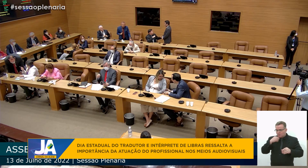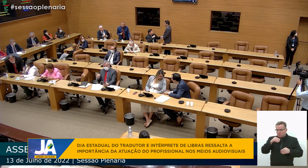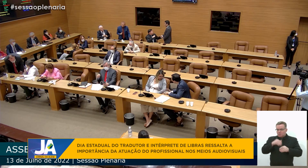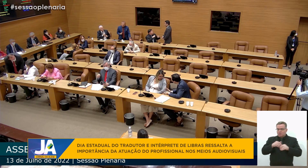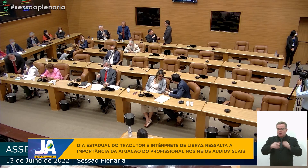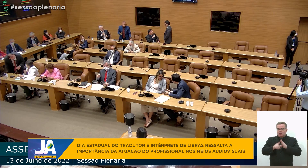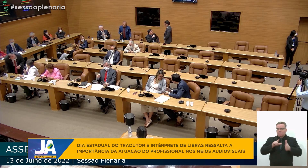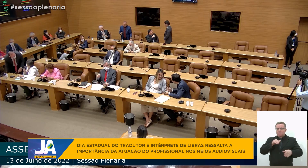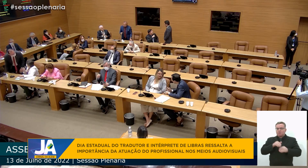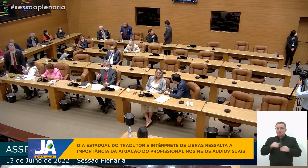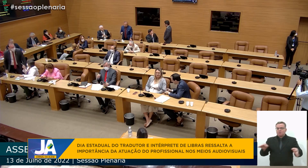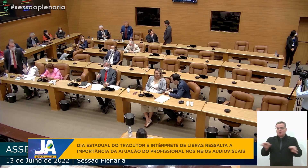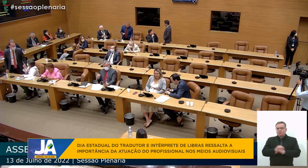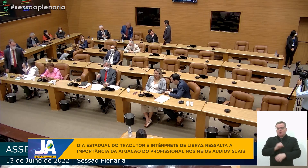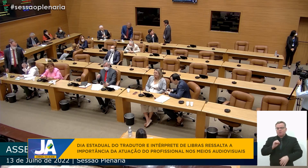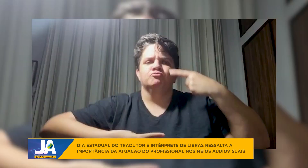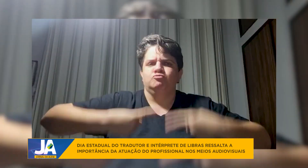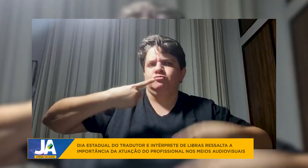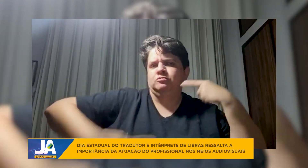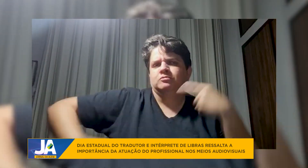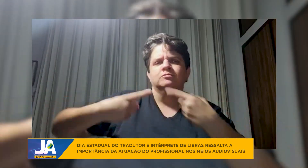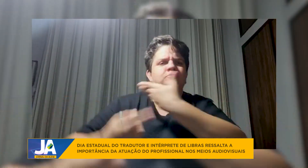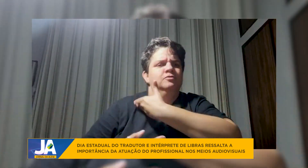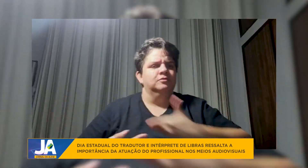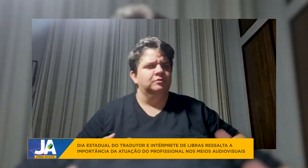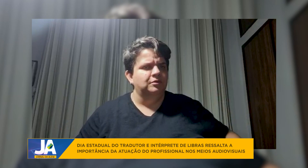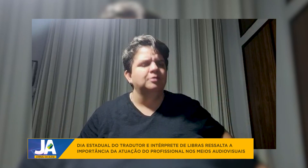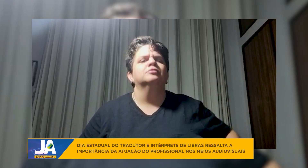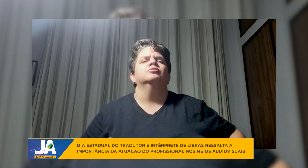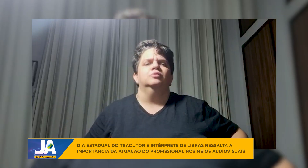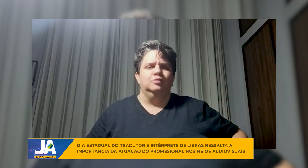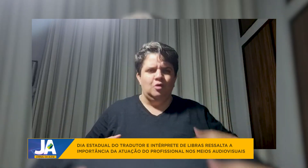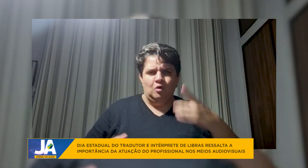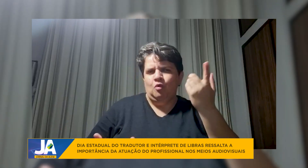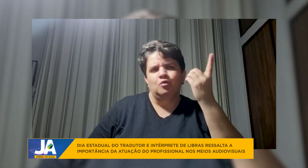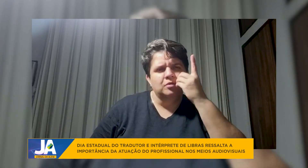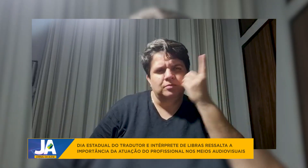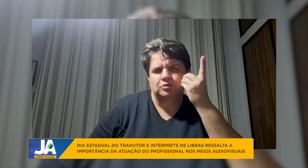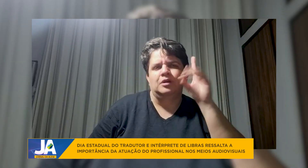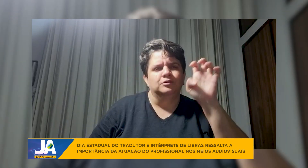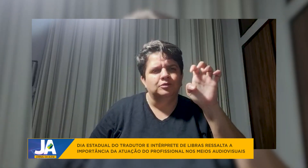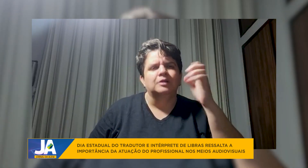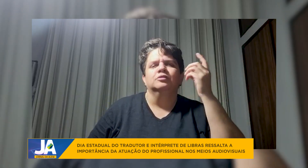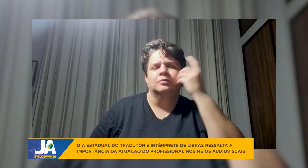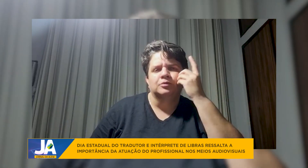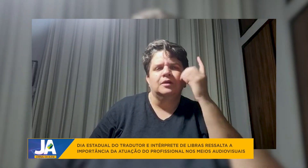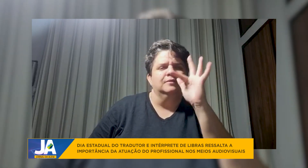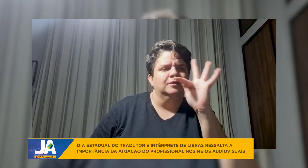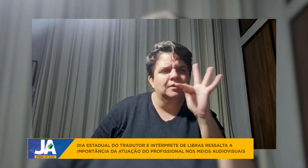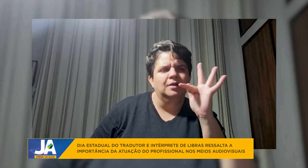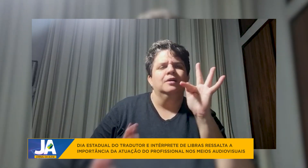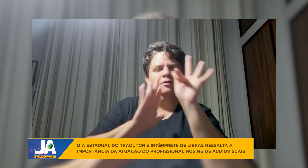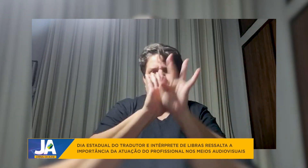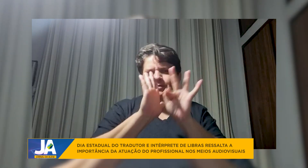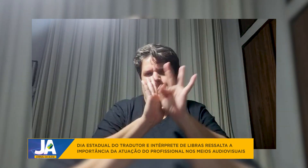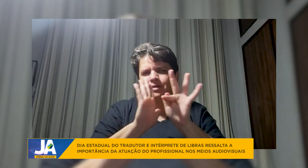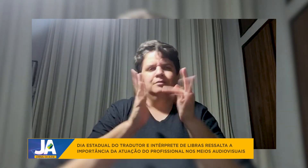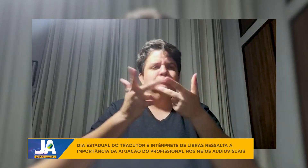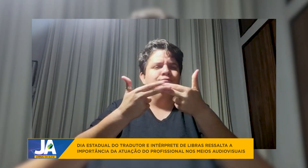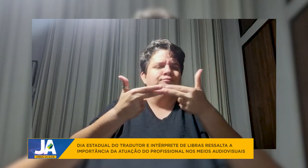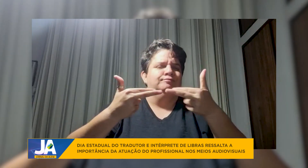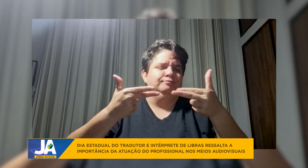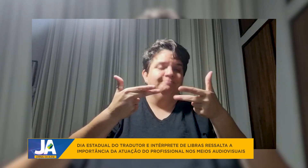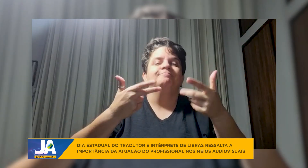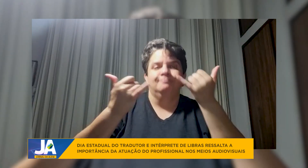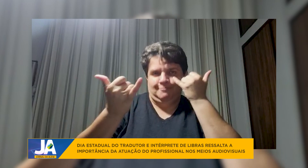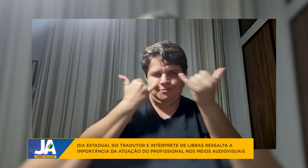aos deficientes auditivos, como a Liana Mainar, que acompanha a rotina dos parlamentares através da